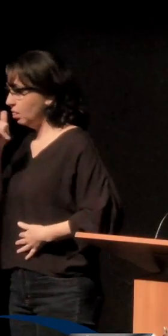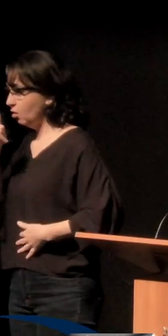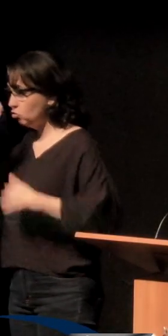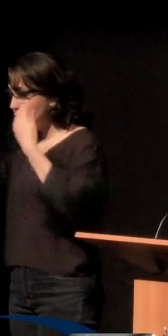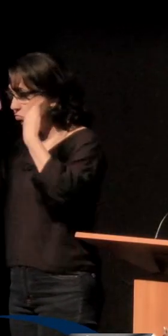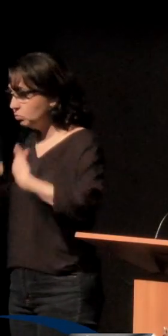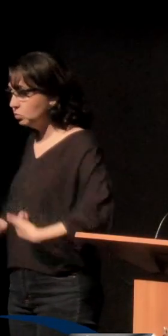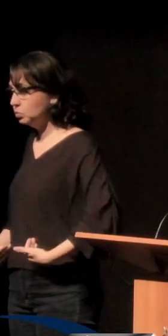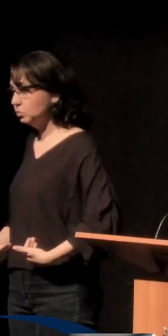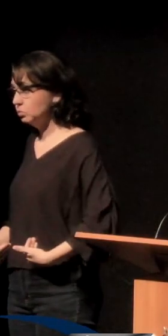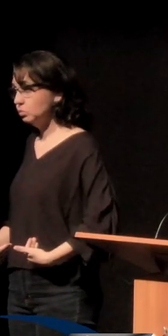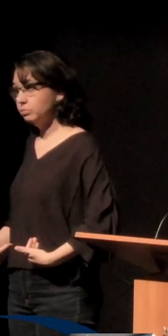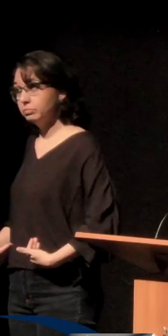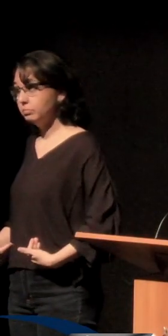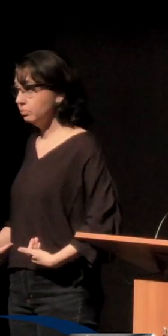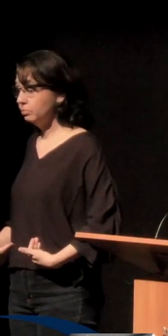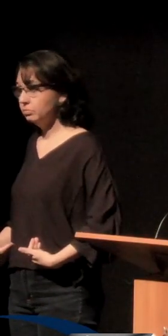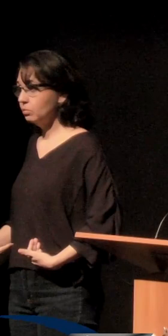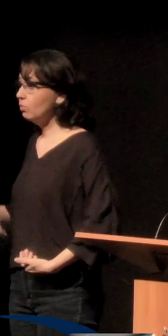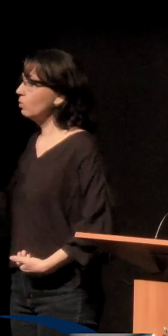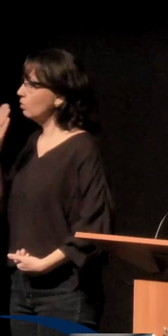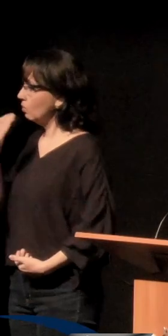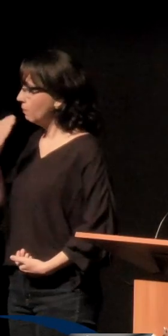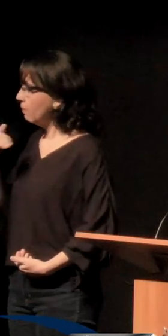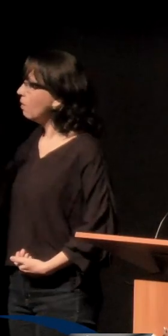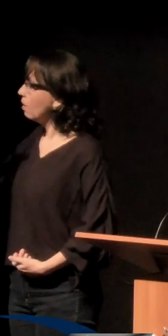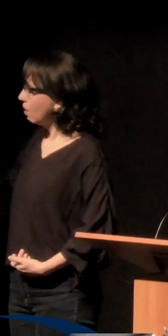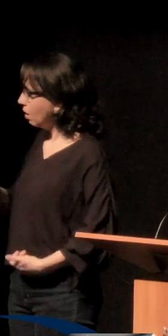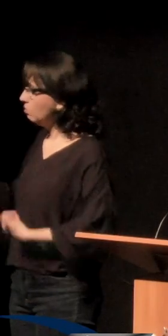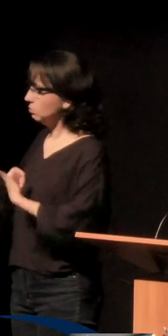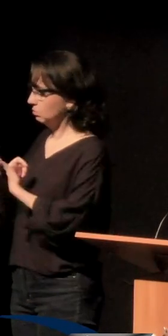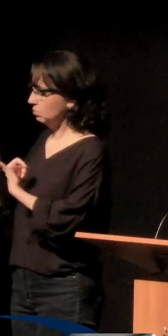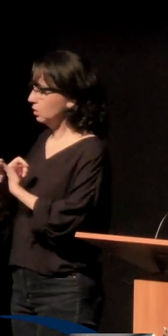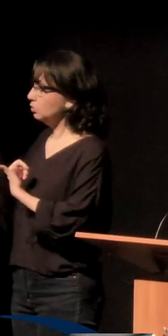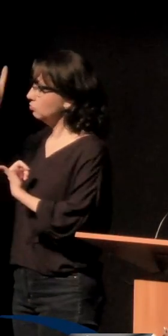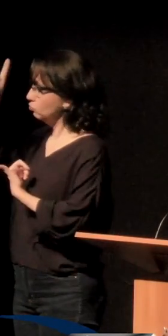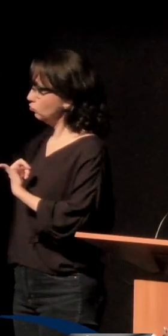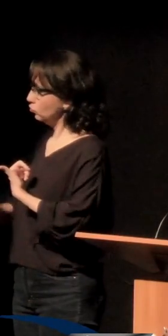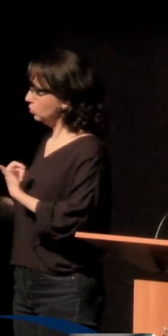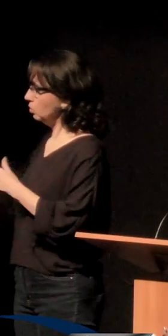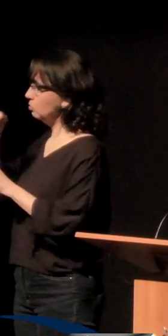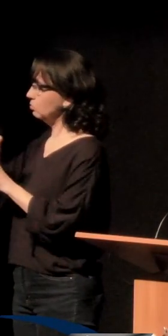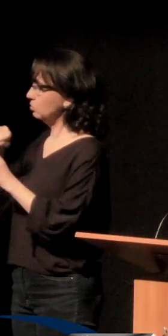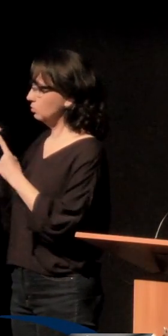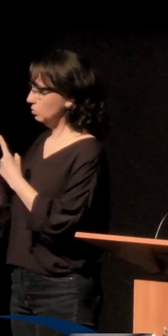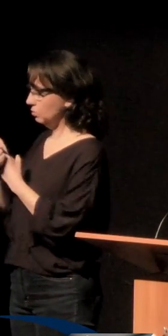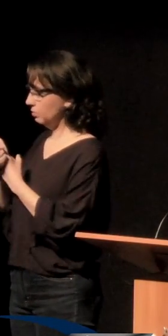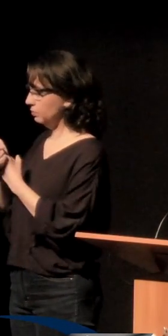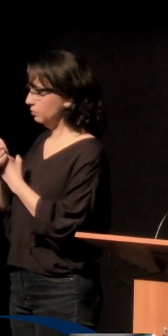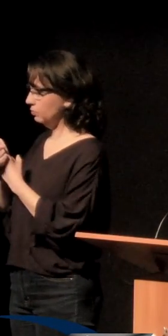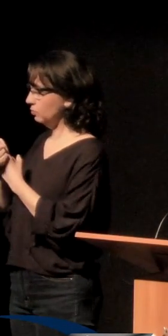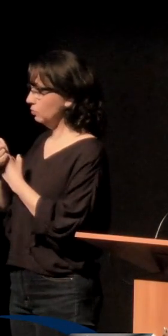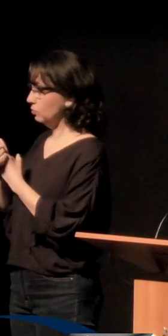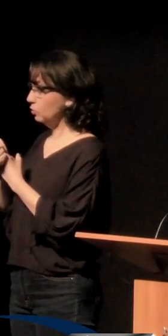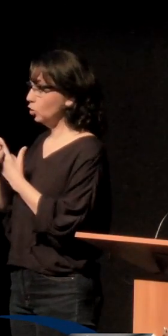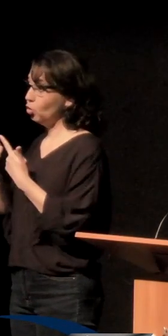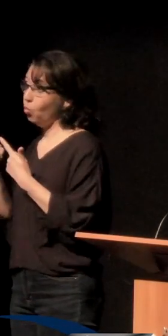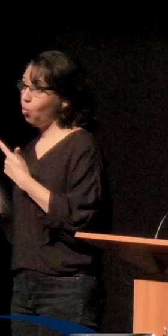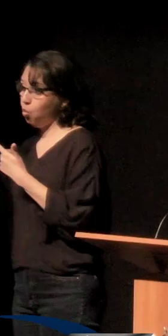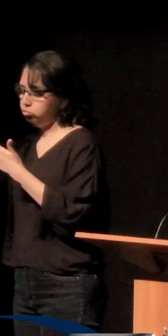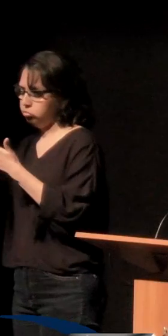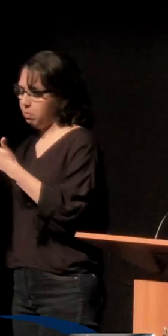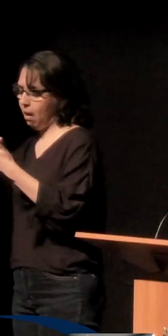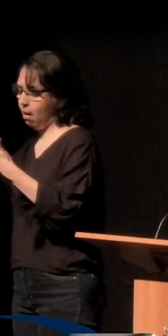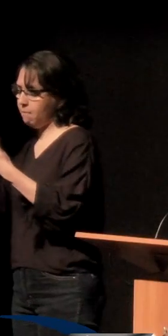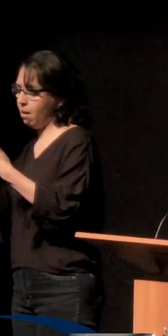aí de direito social é embutido e tem muito mais se a gente vai olhar o conceito de